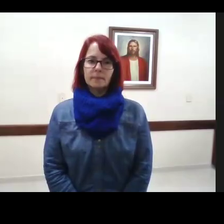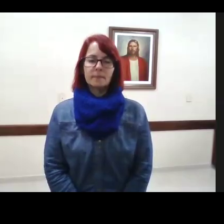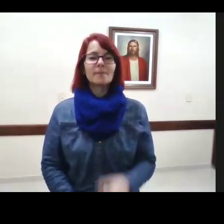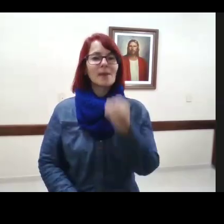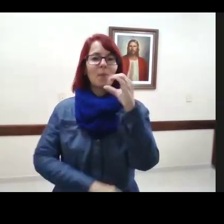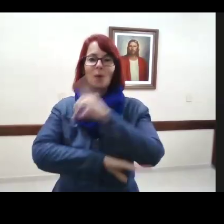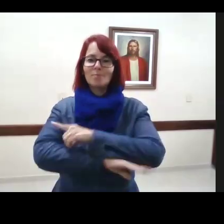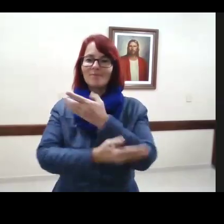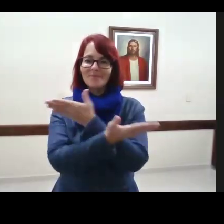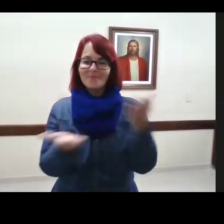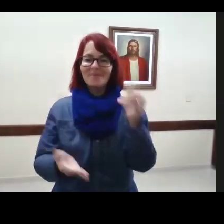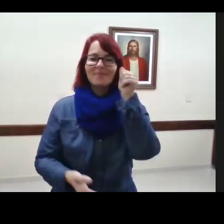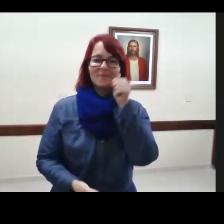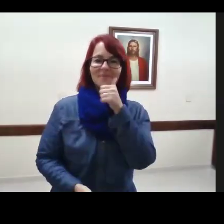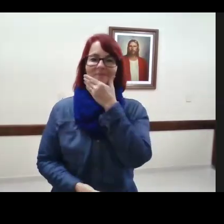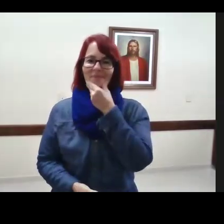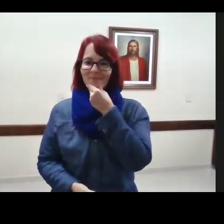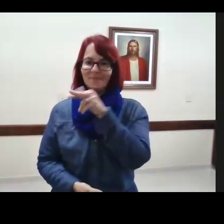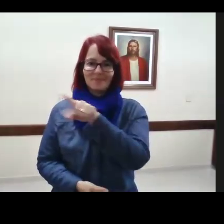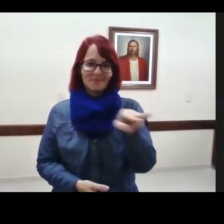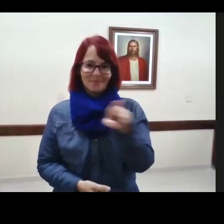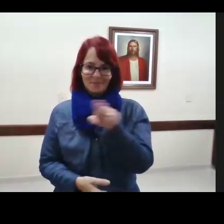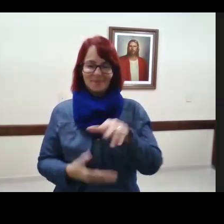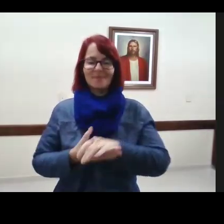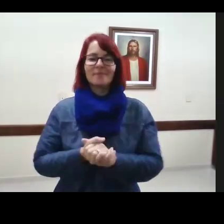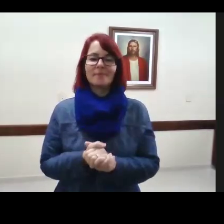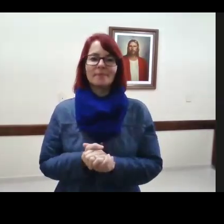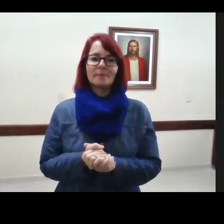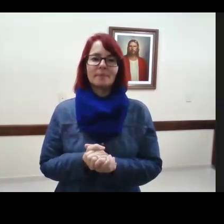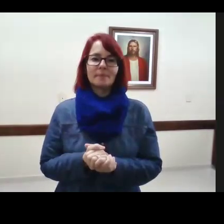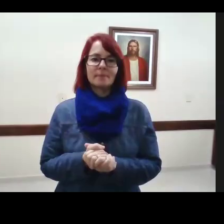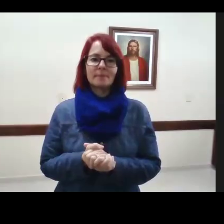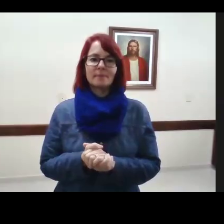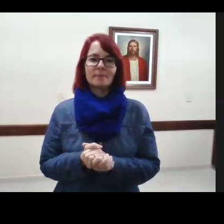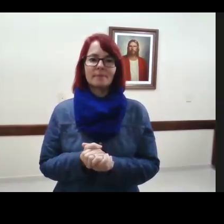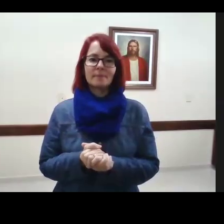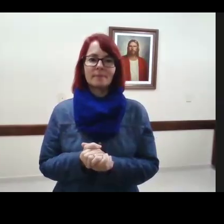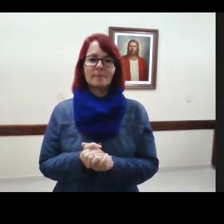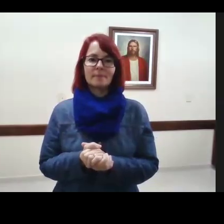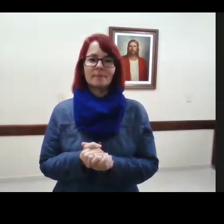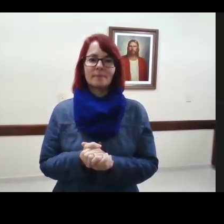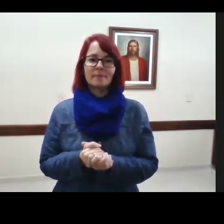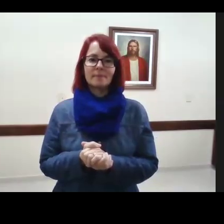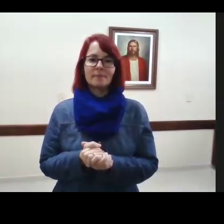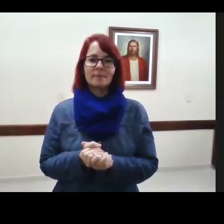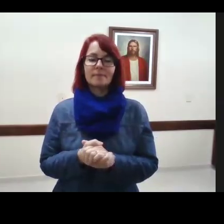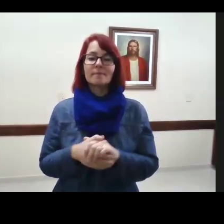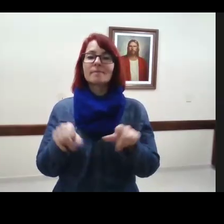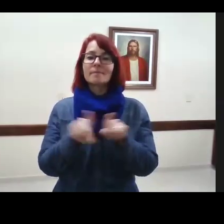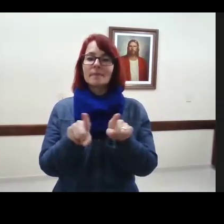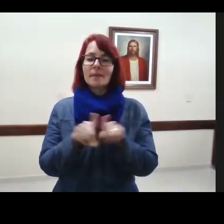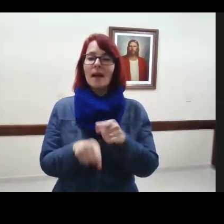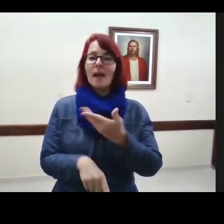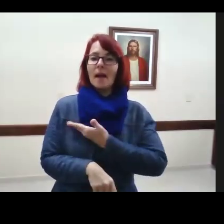Bom dia, queridos irmãos e irmãs, ah, também irmãos e amigos que nos